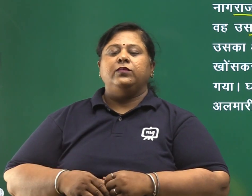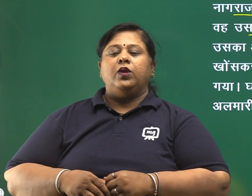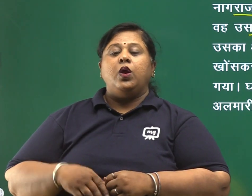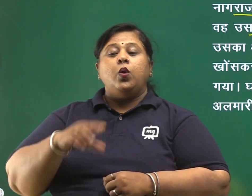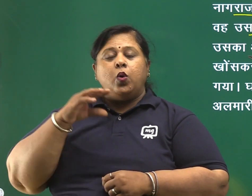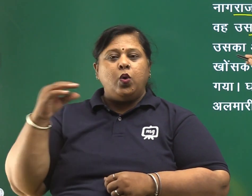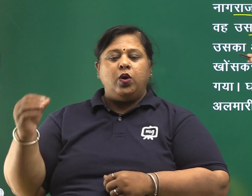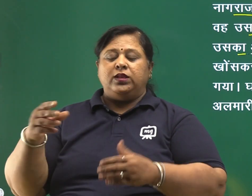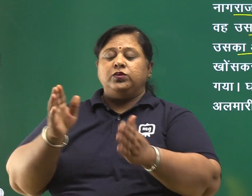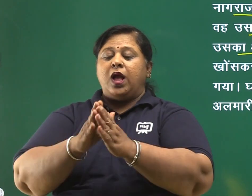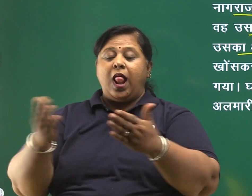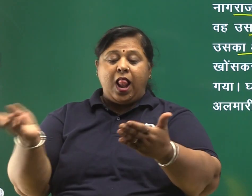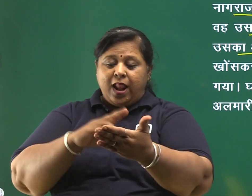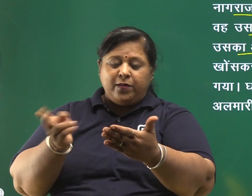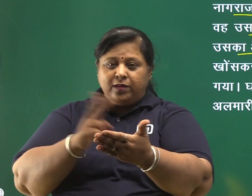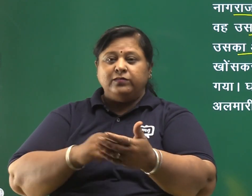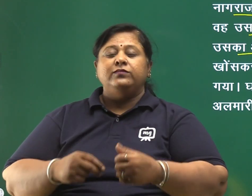तथा उसका एल्बम